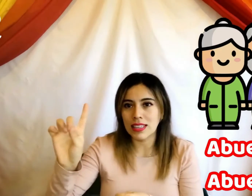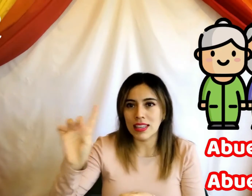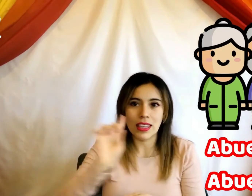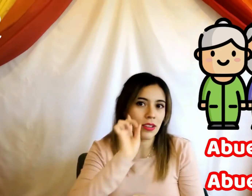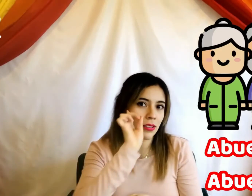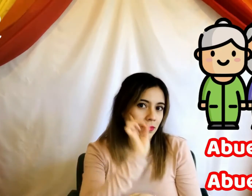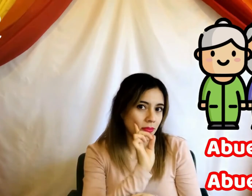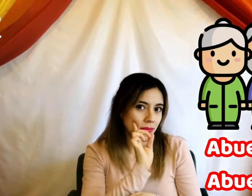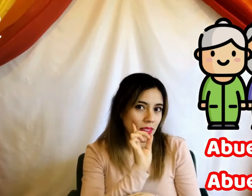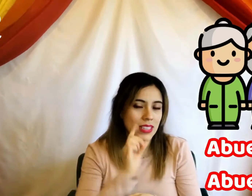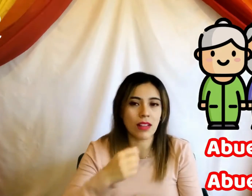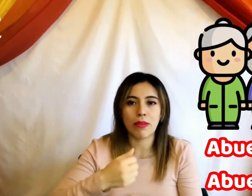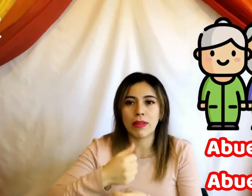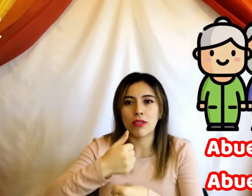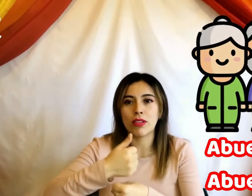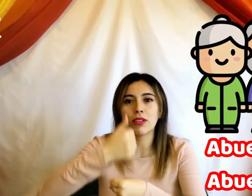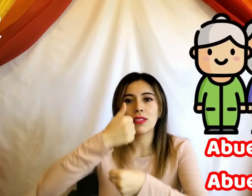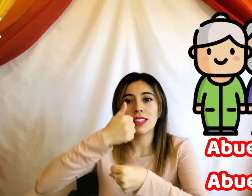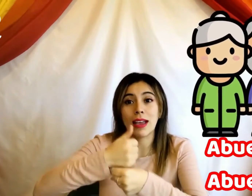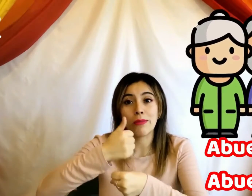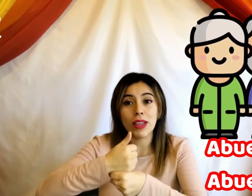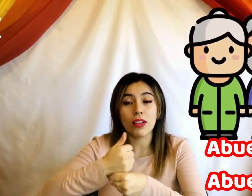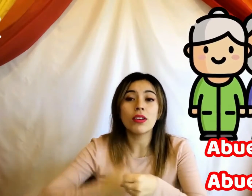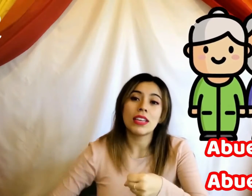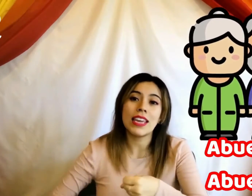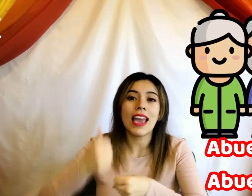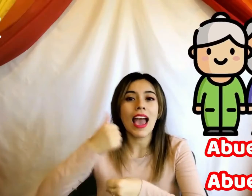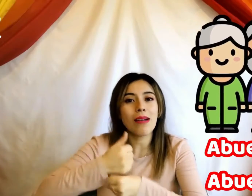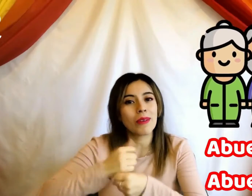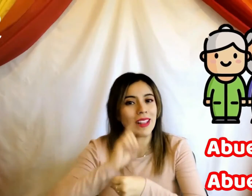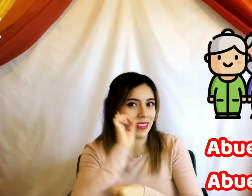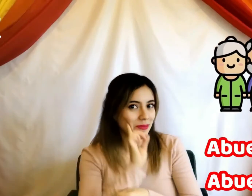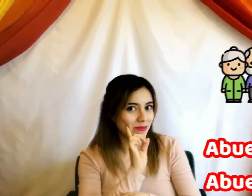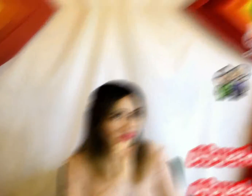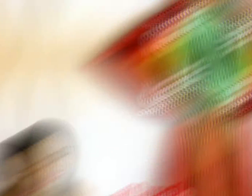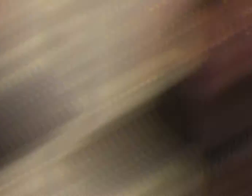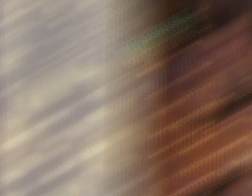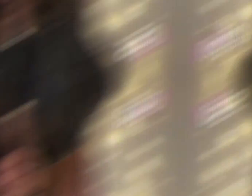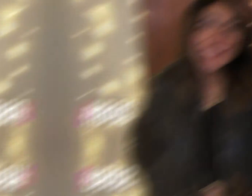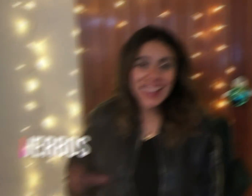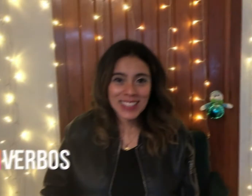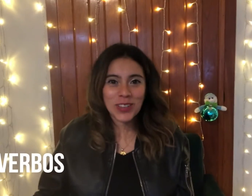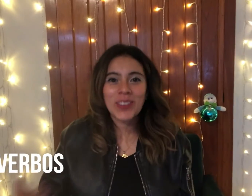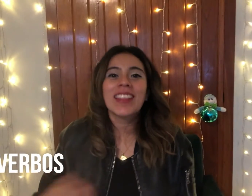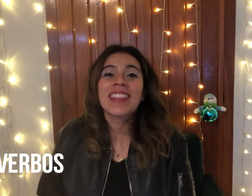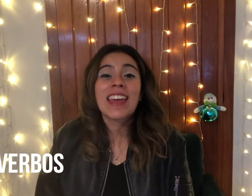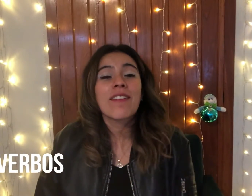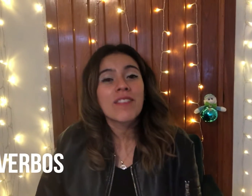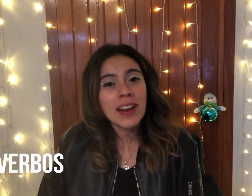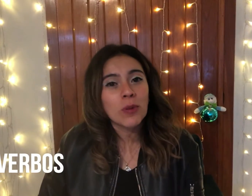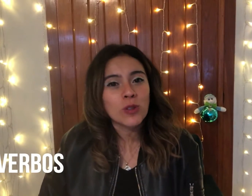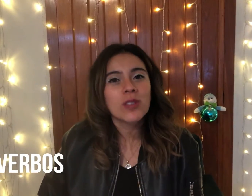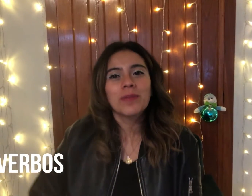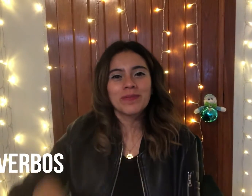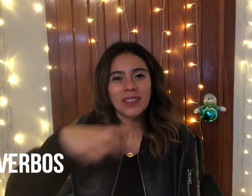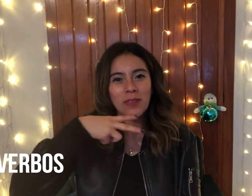dedito, es el femenino. Entonces, abuelo y abuela. Sección de verbos.